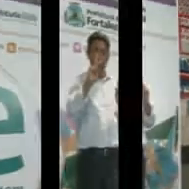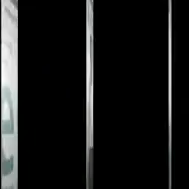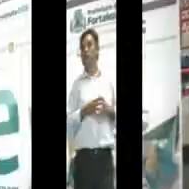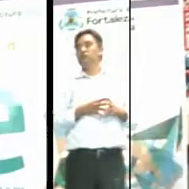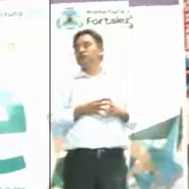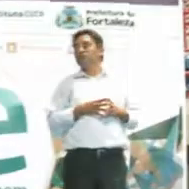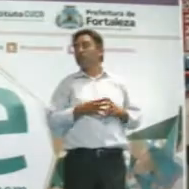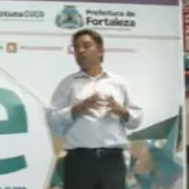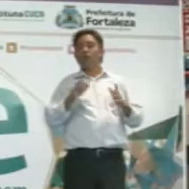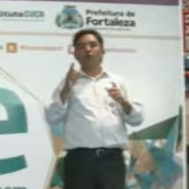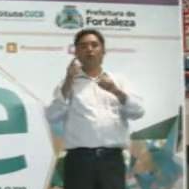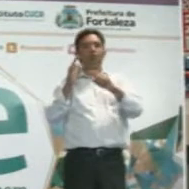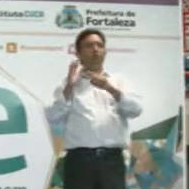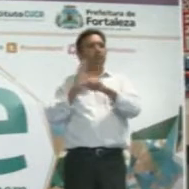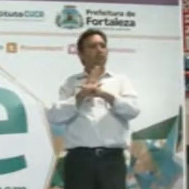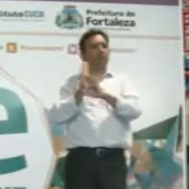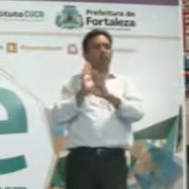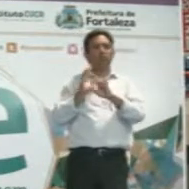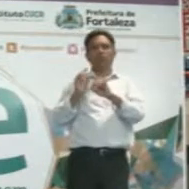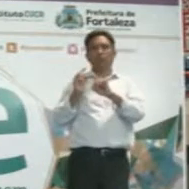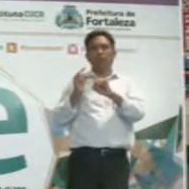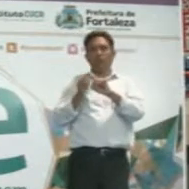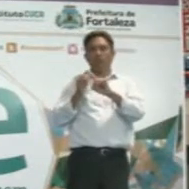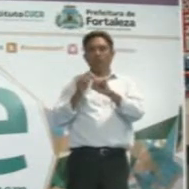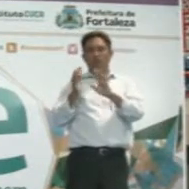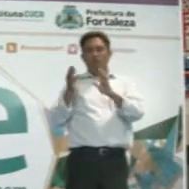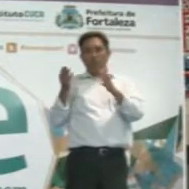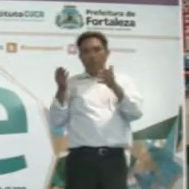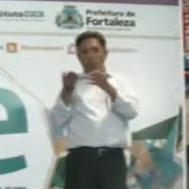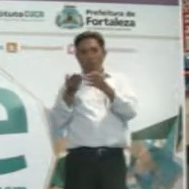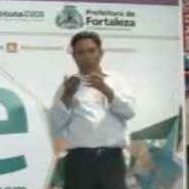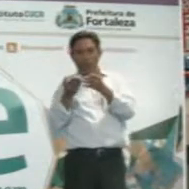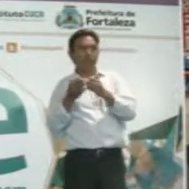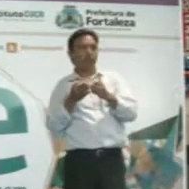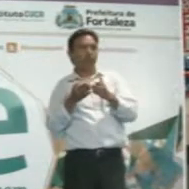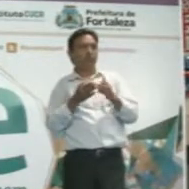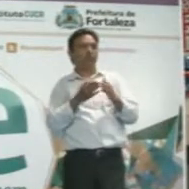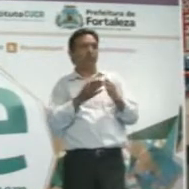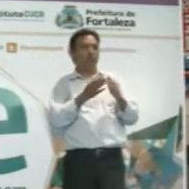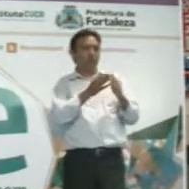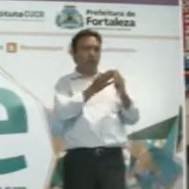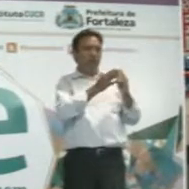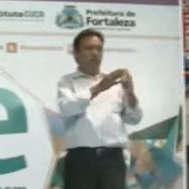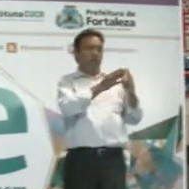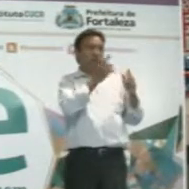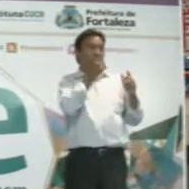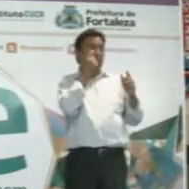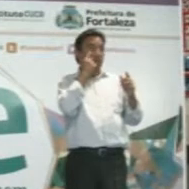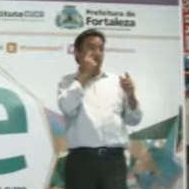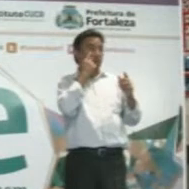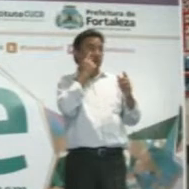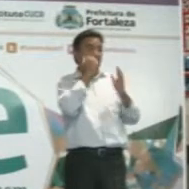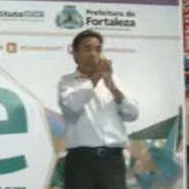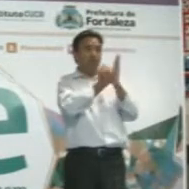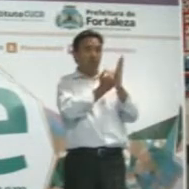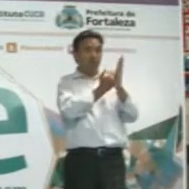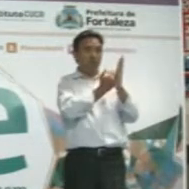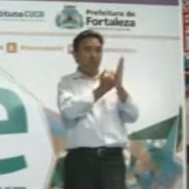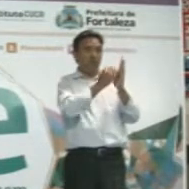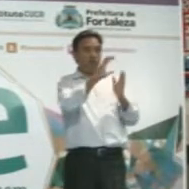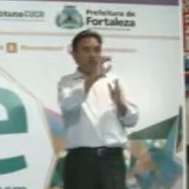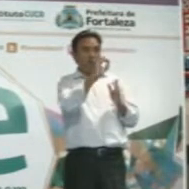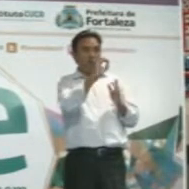coisas. A questão é o seguinte, por exemplo, quando você trabalha hoje, todas as esferas, você procura diminuir a